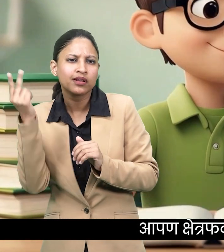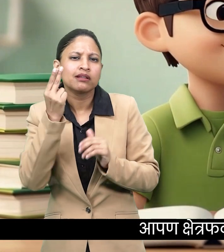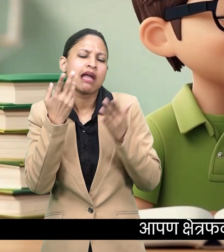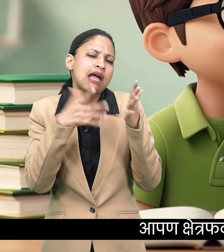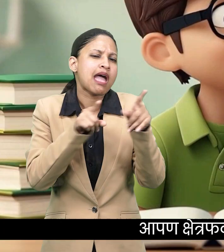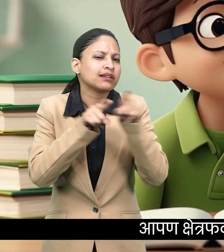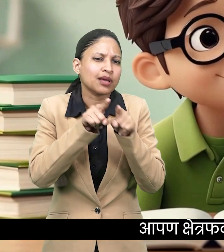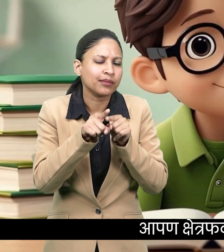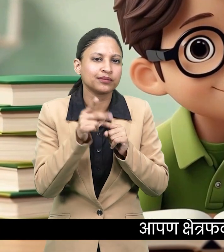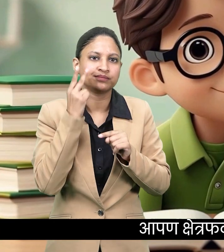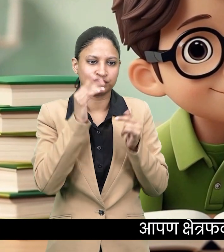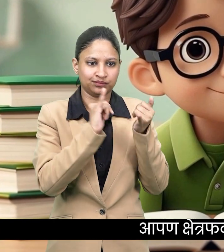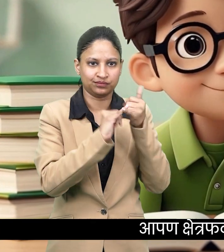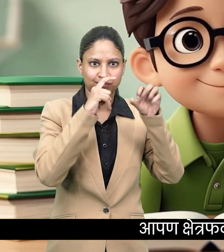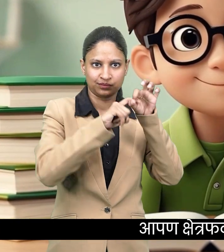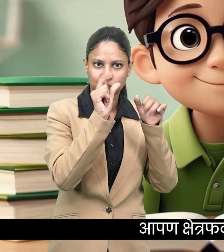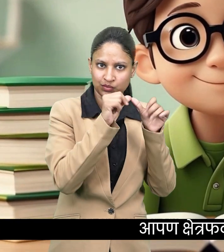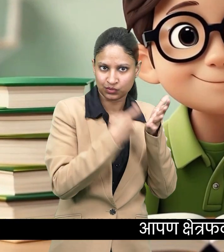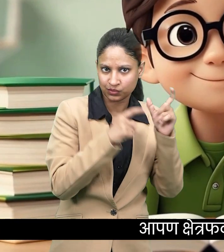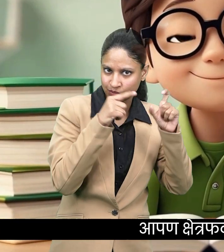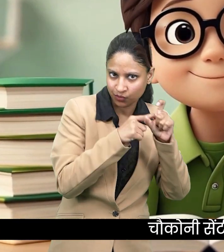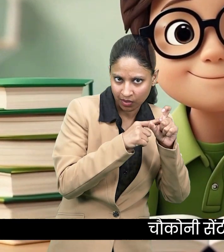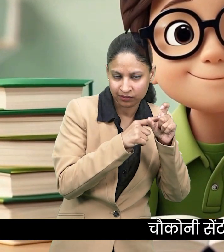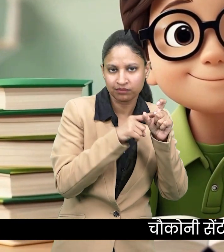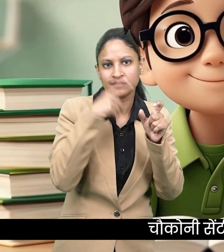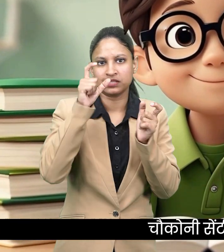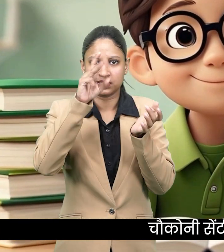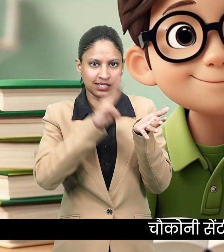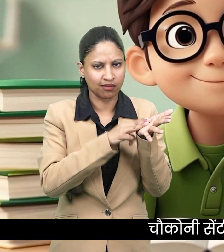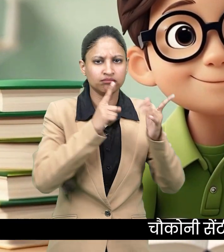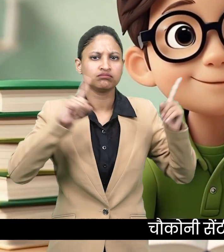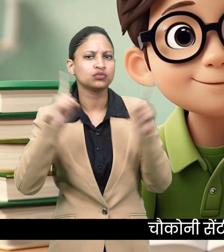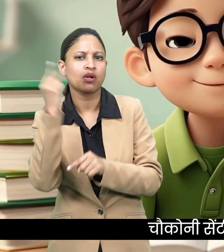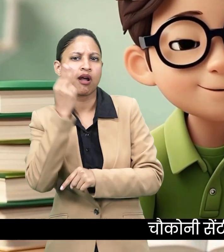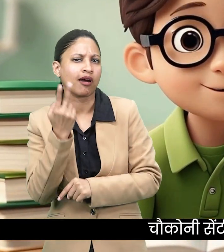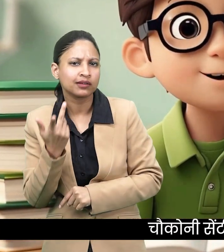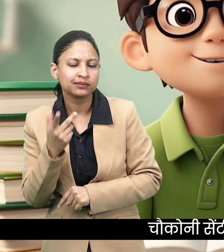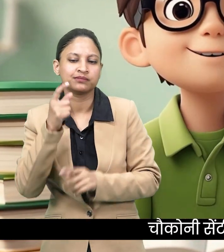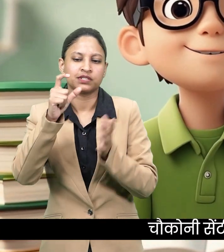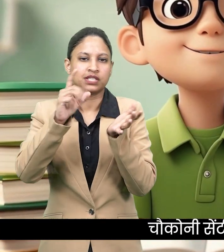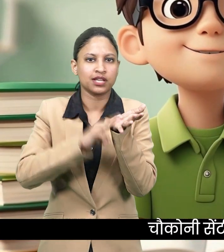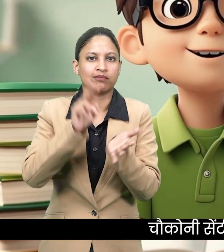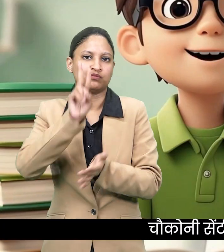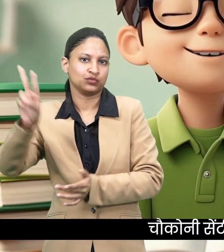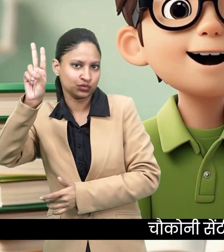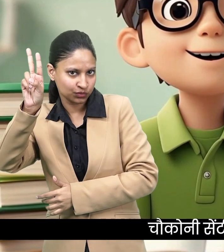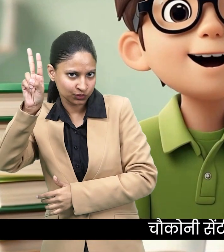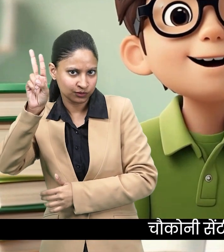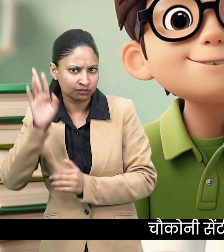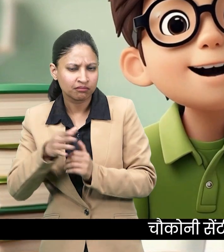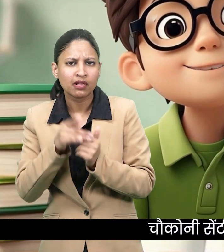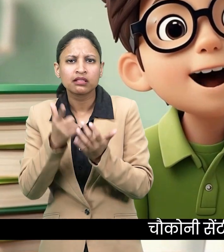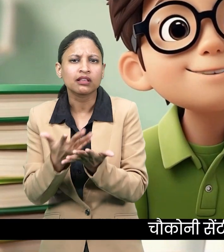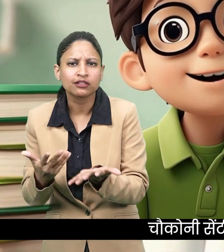आपण क्षेत्रफळ मोजतो चौकोनी युनिटमध्ये, जसे की चौकोनी सेंटीमीटर, सेंटीमीटर चौरस लहान आकारांसाठी,